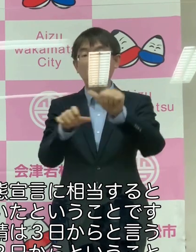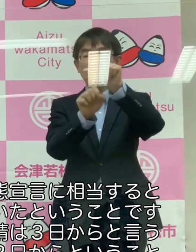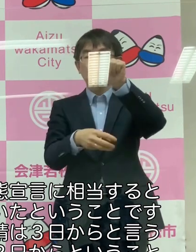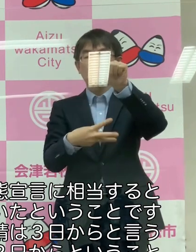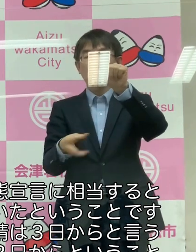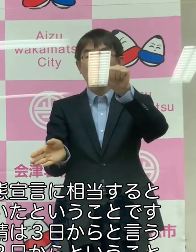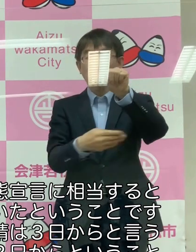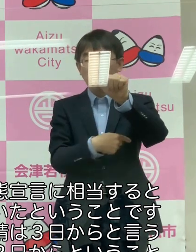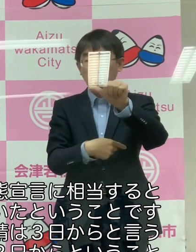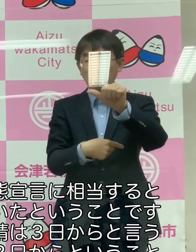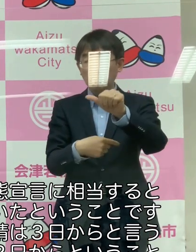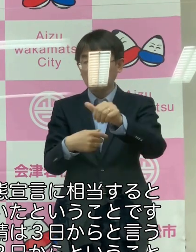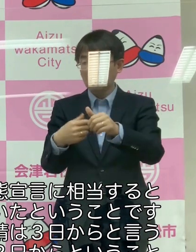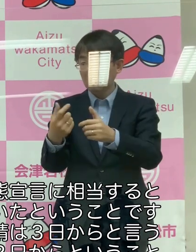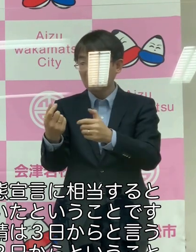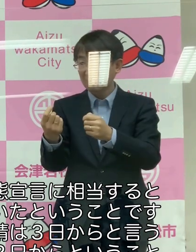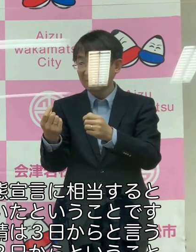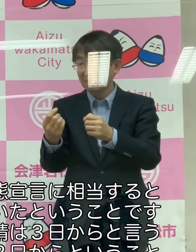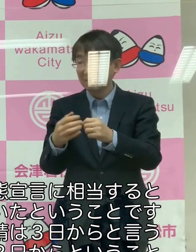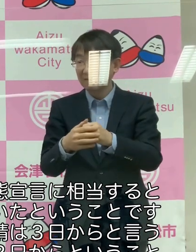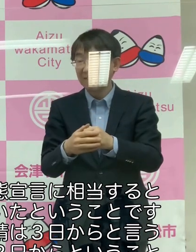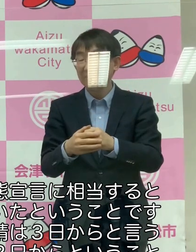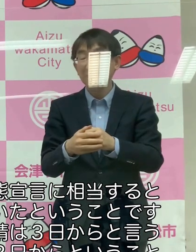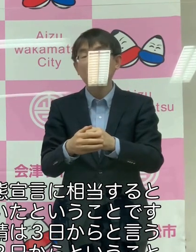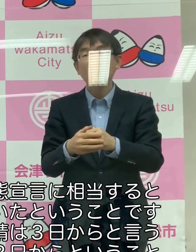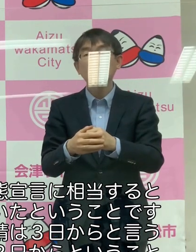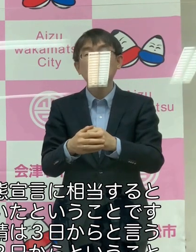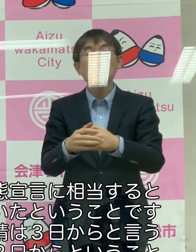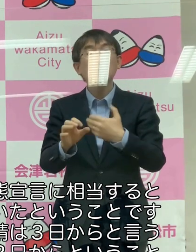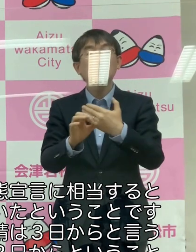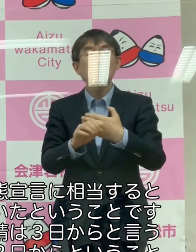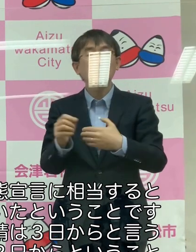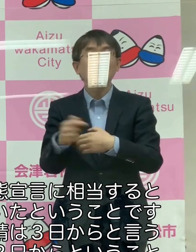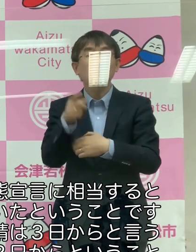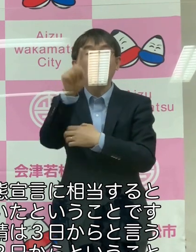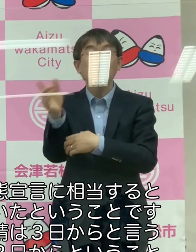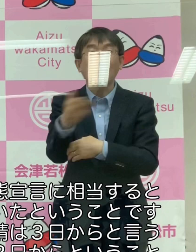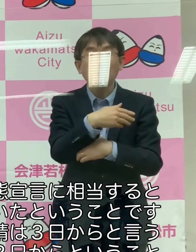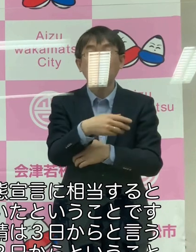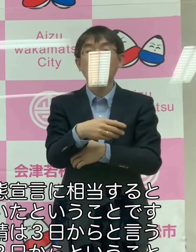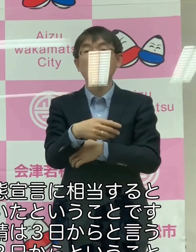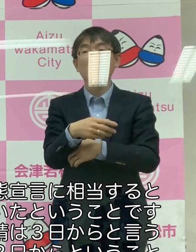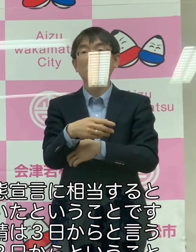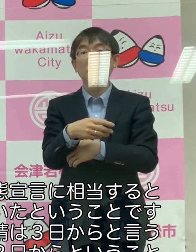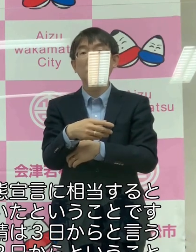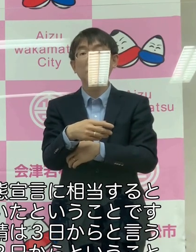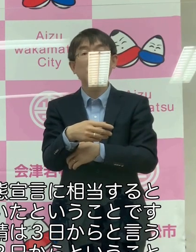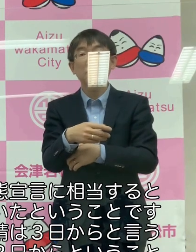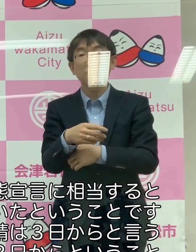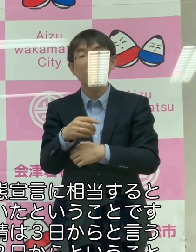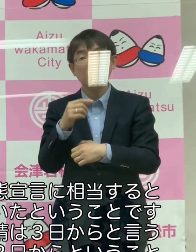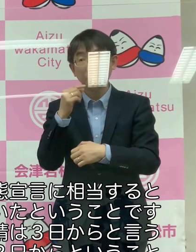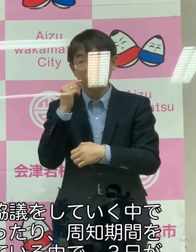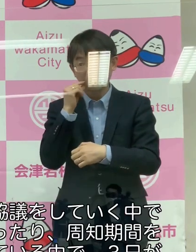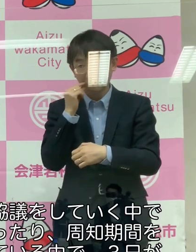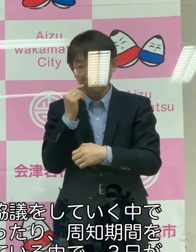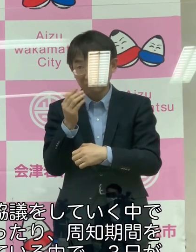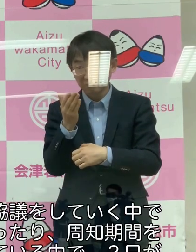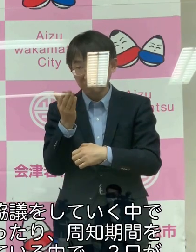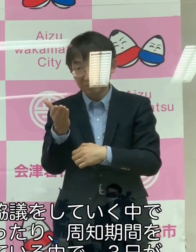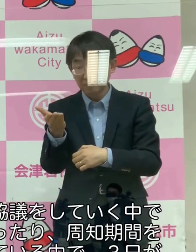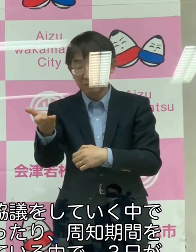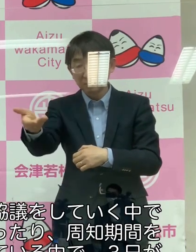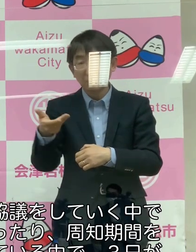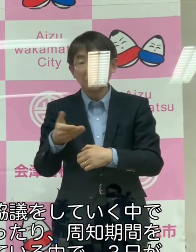はい、 時間的な問題もあるんでしょうけど、こう明日からとか、 はい、 2日からとかっていうのはできなかったんでしょうかという質問が。